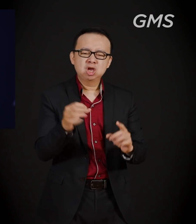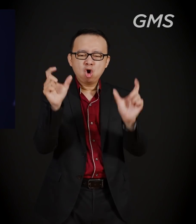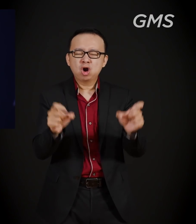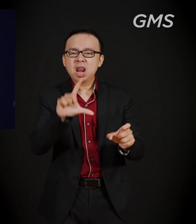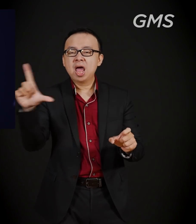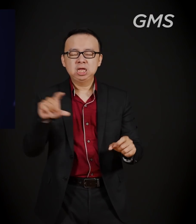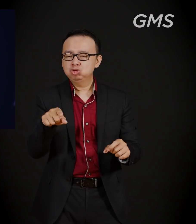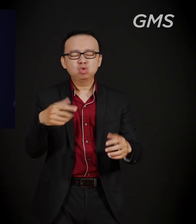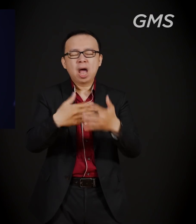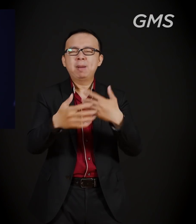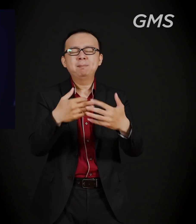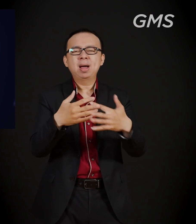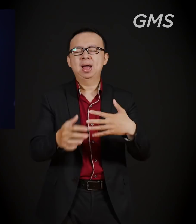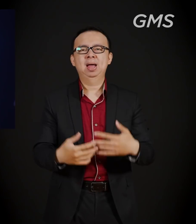benar.